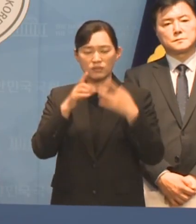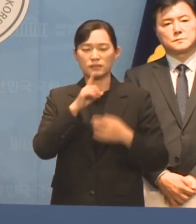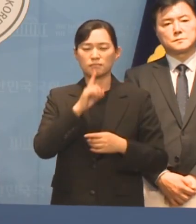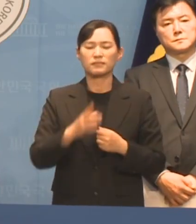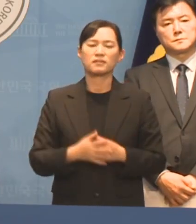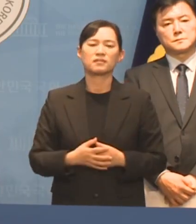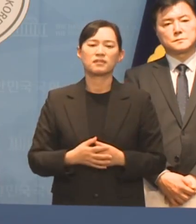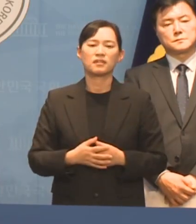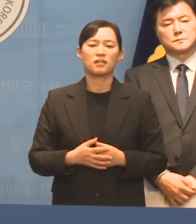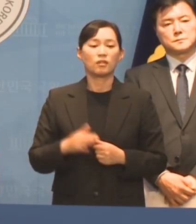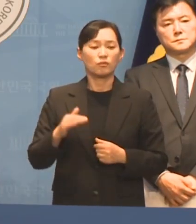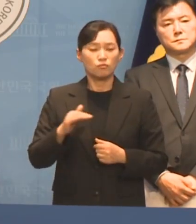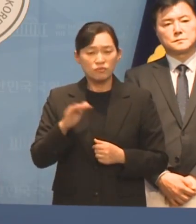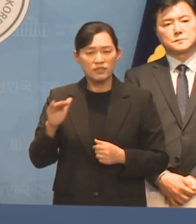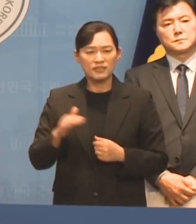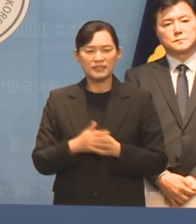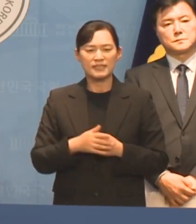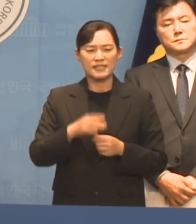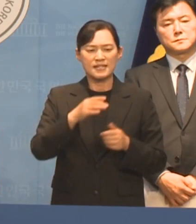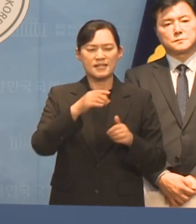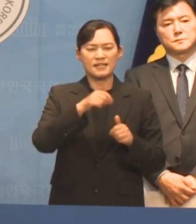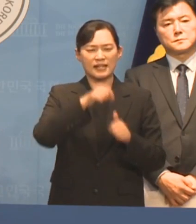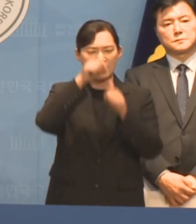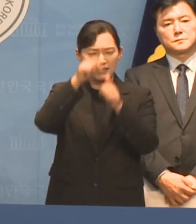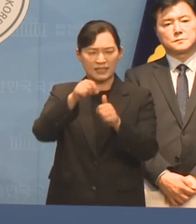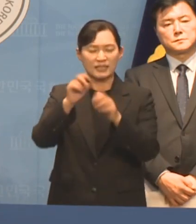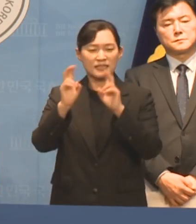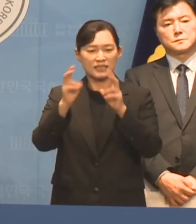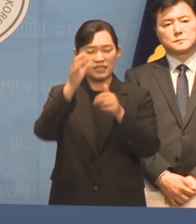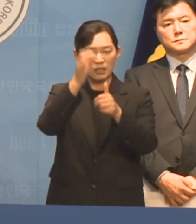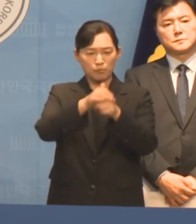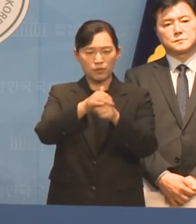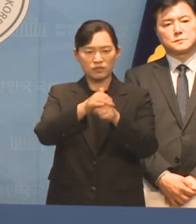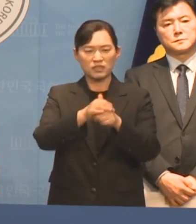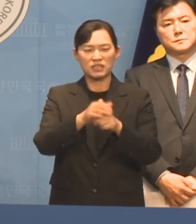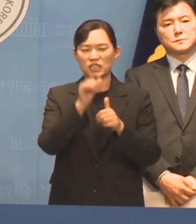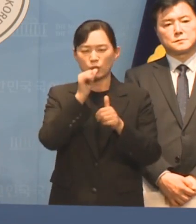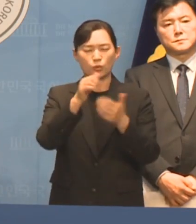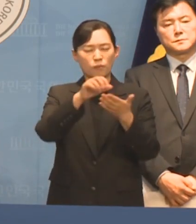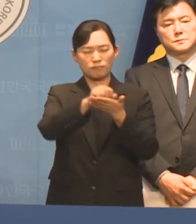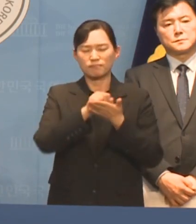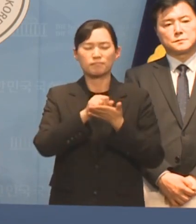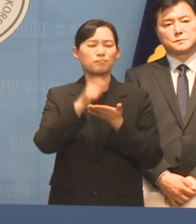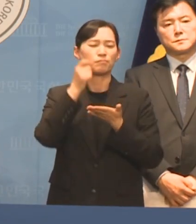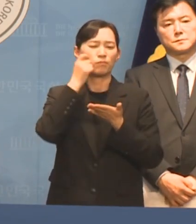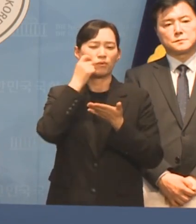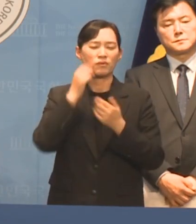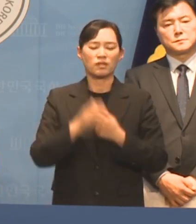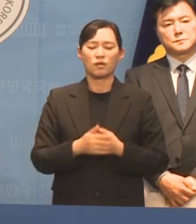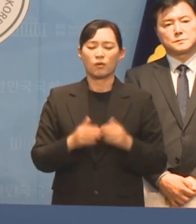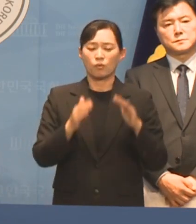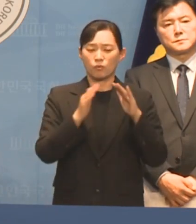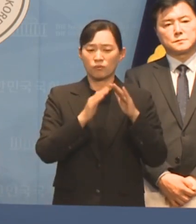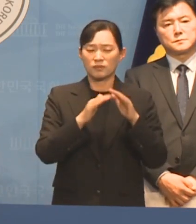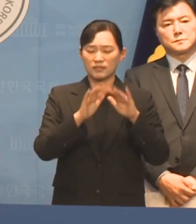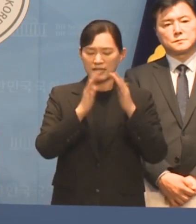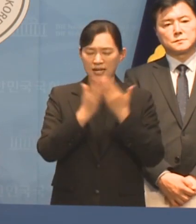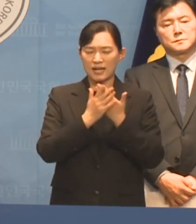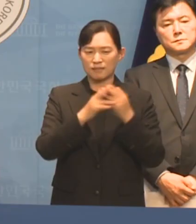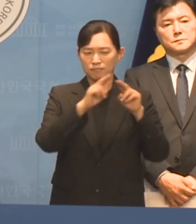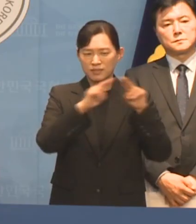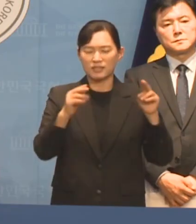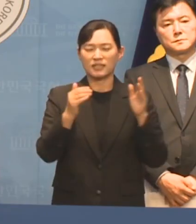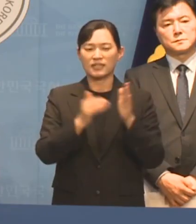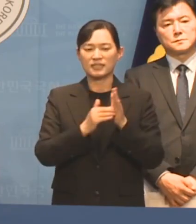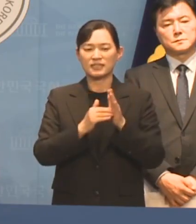밝힙니다. 우리는 알박기식 낙하산 사장 임명을 결코 받아들일 수 없으며 공모가 철회될 때까지 모든